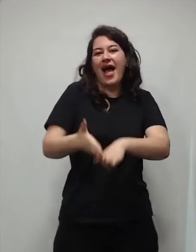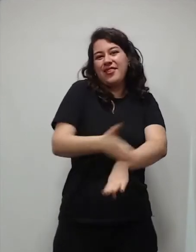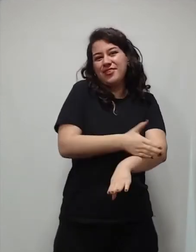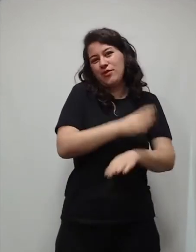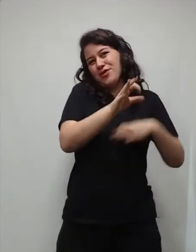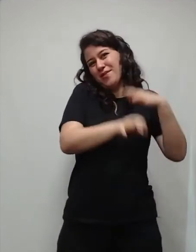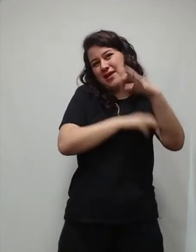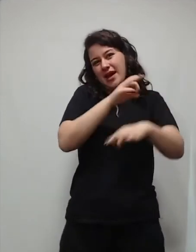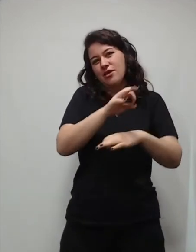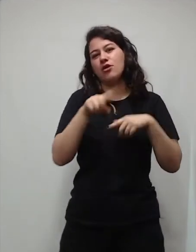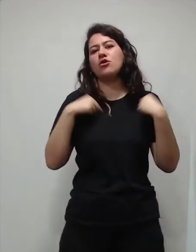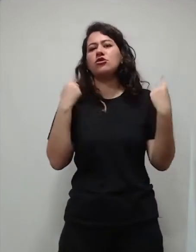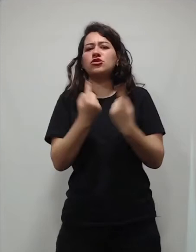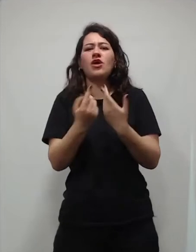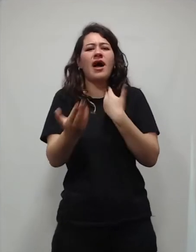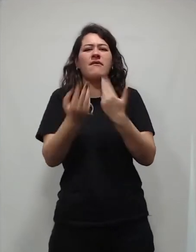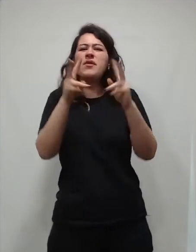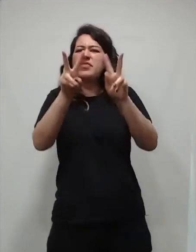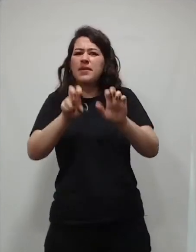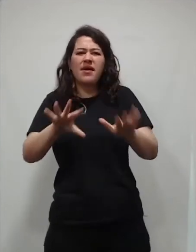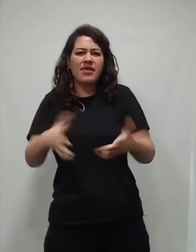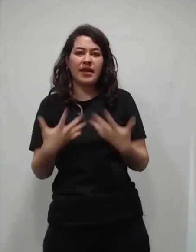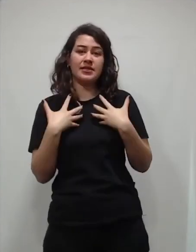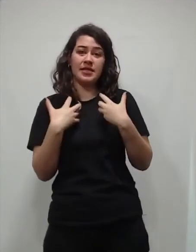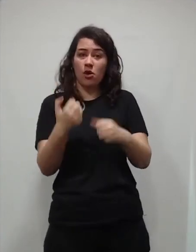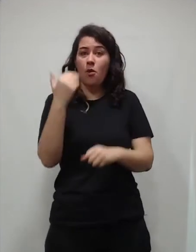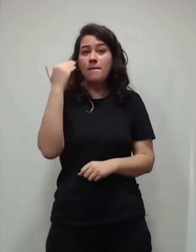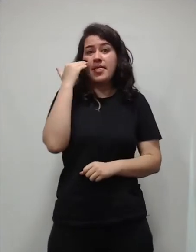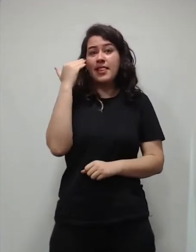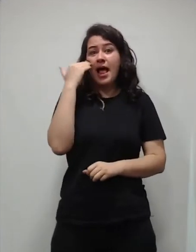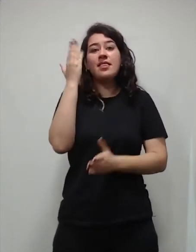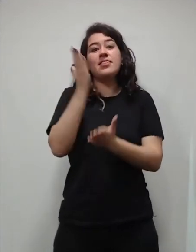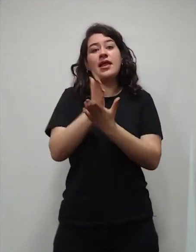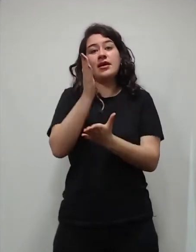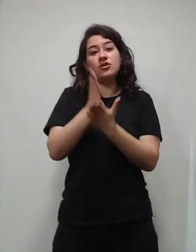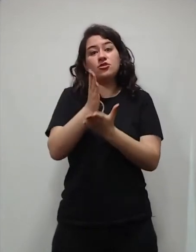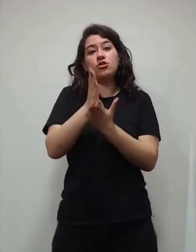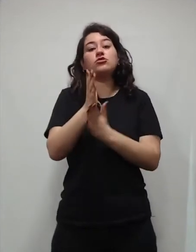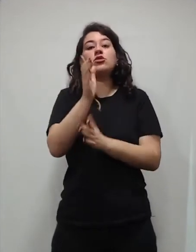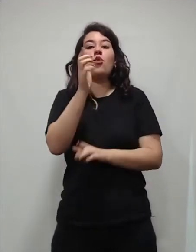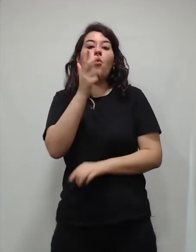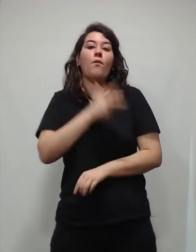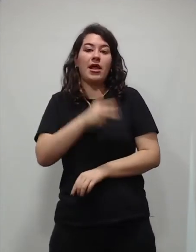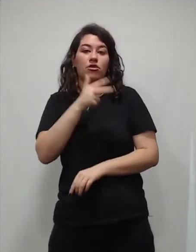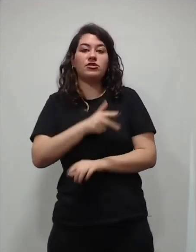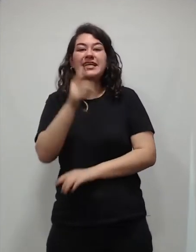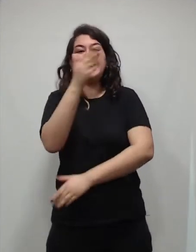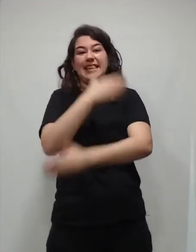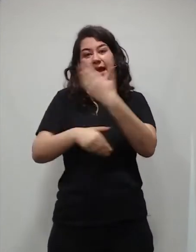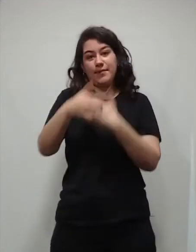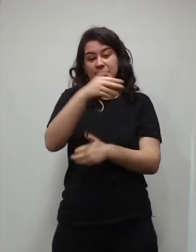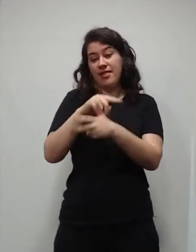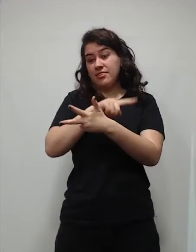decían, poder conversar sobre salud mental, derechos humanos y discapacidad.